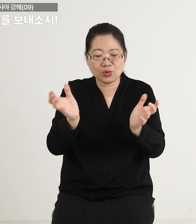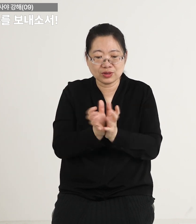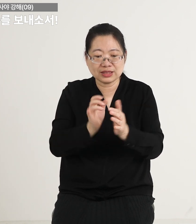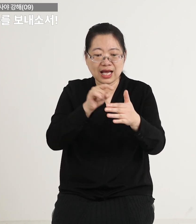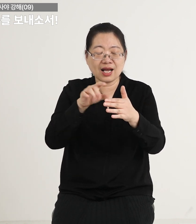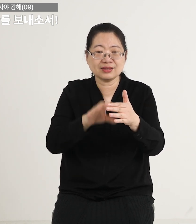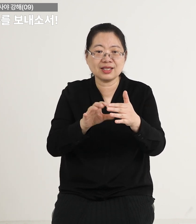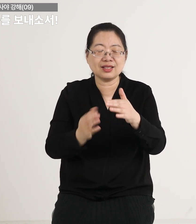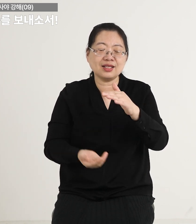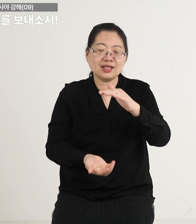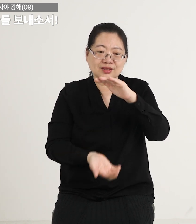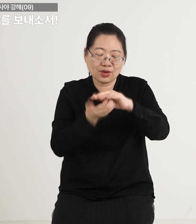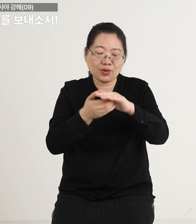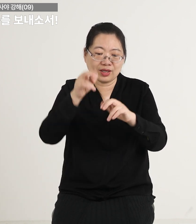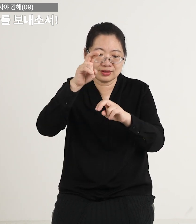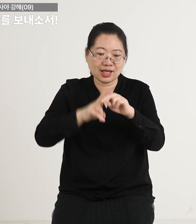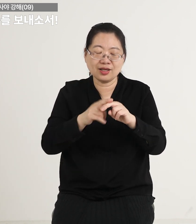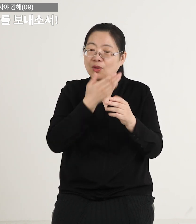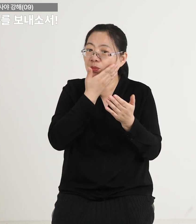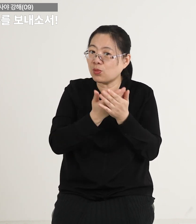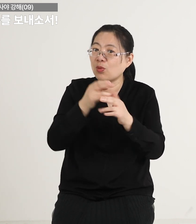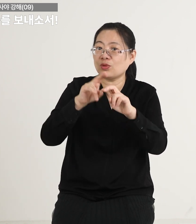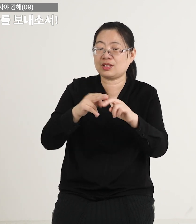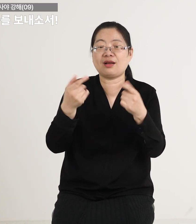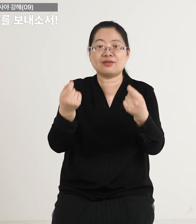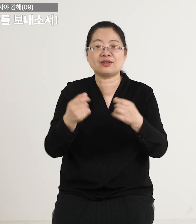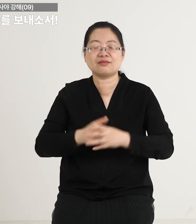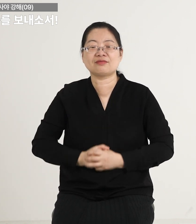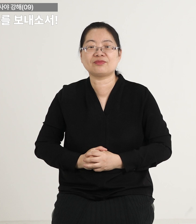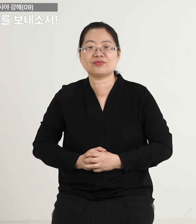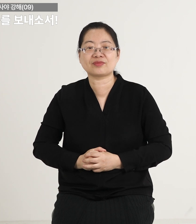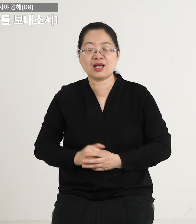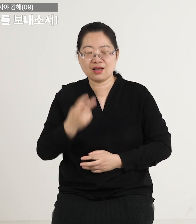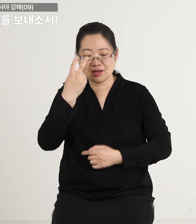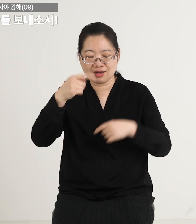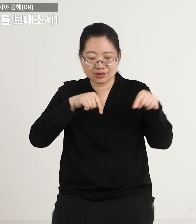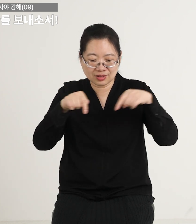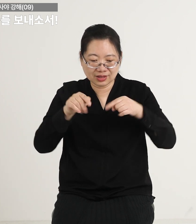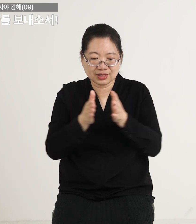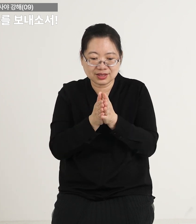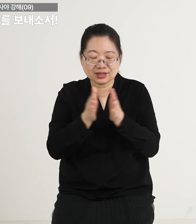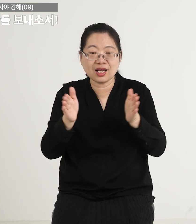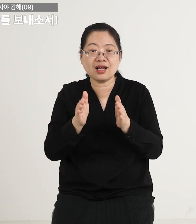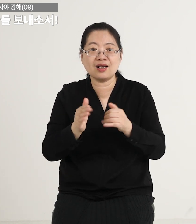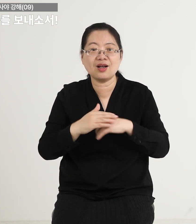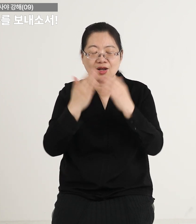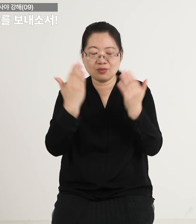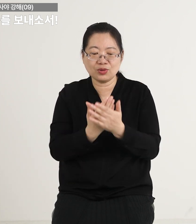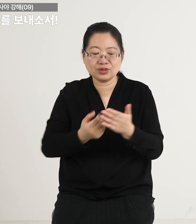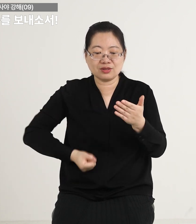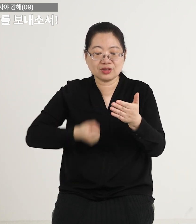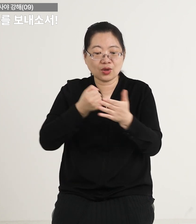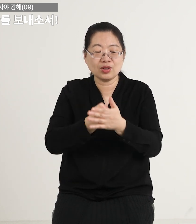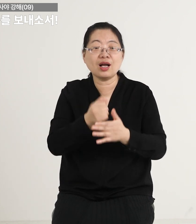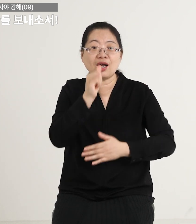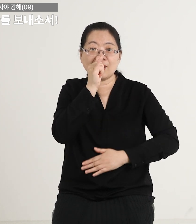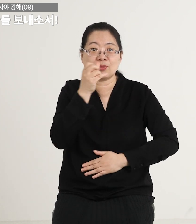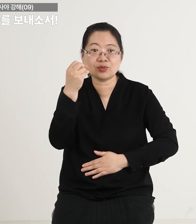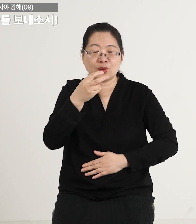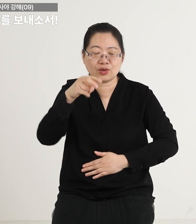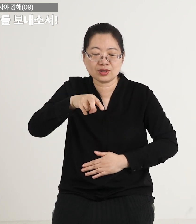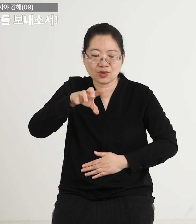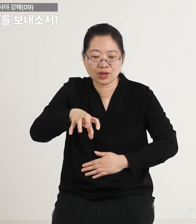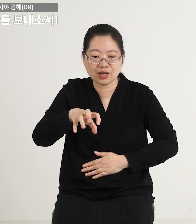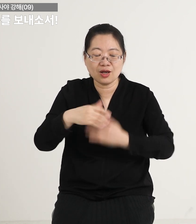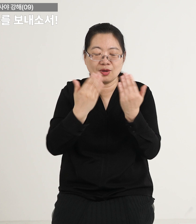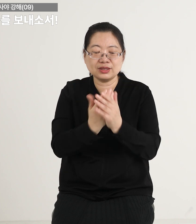공동체의 정점의 위치가 보좌입니다. 거기서 통치가 이루어지고 거기서 모든 결정이 이루어지고 거기에서